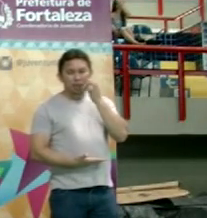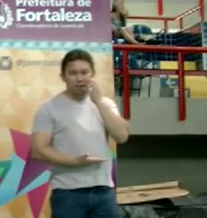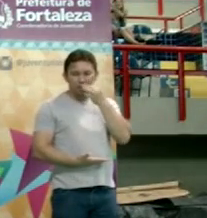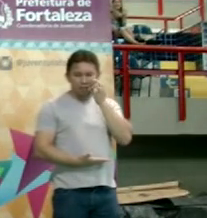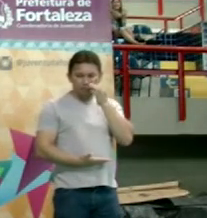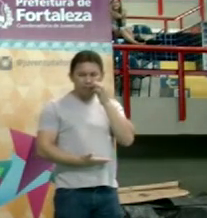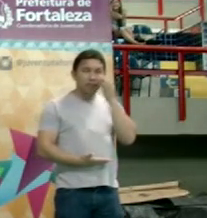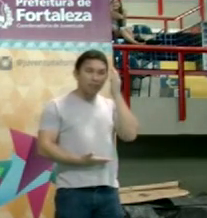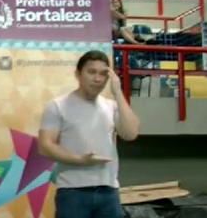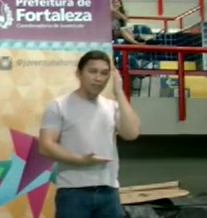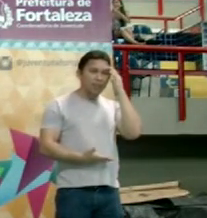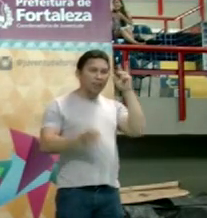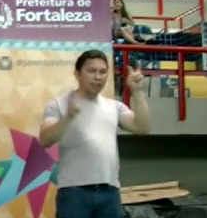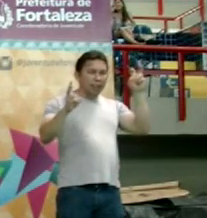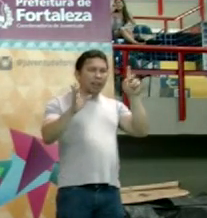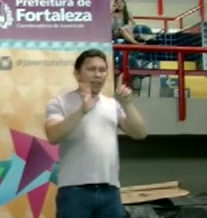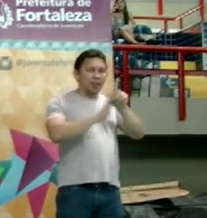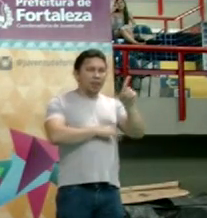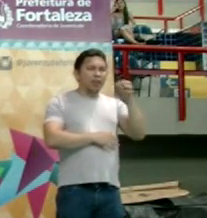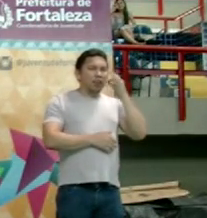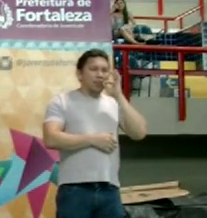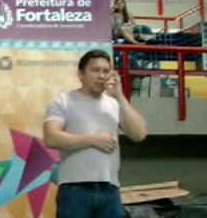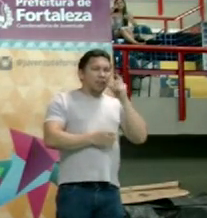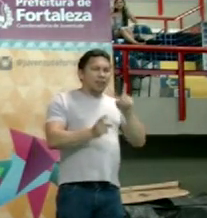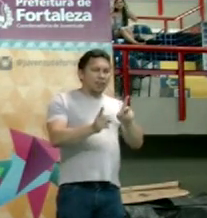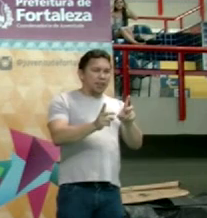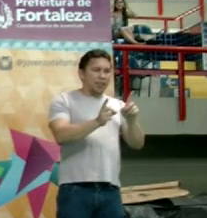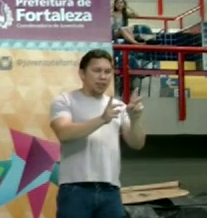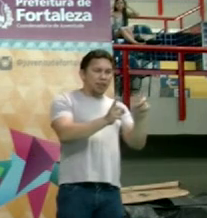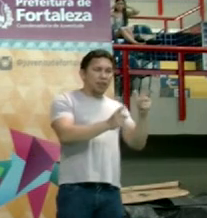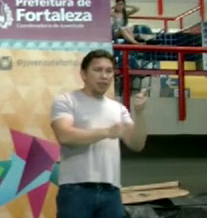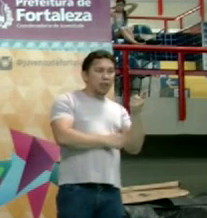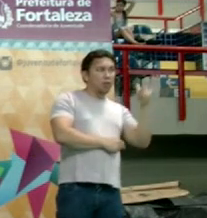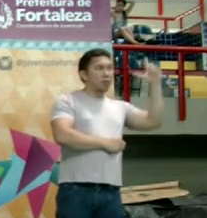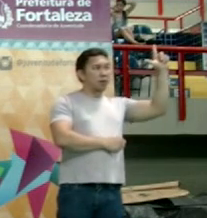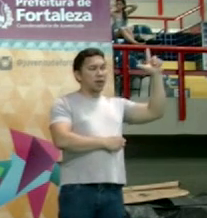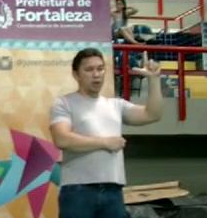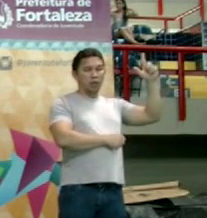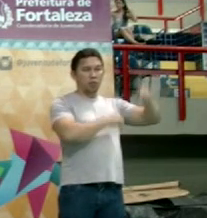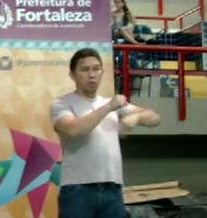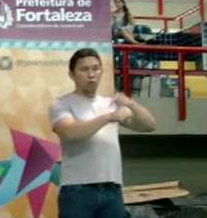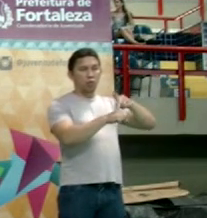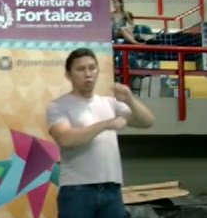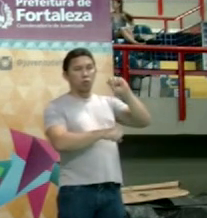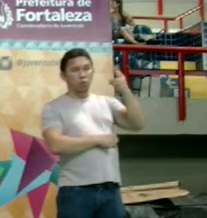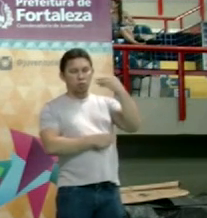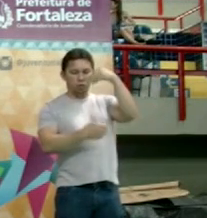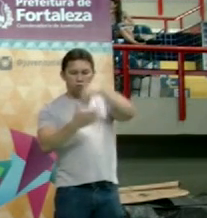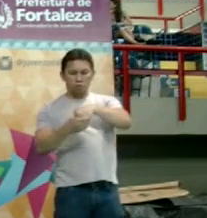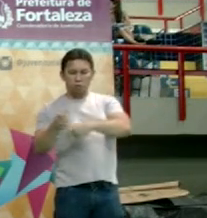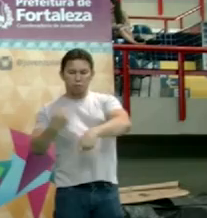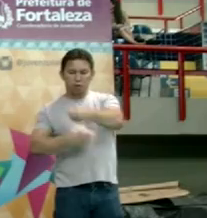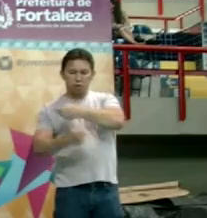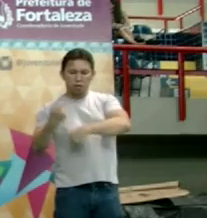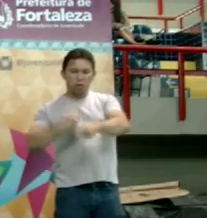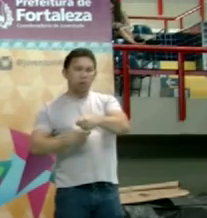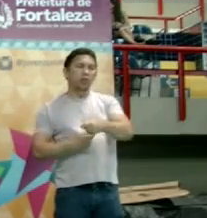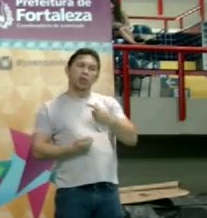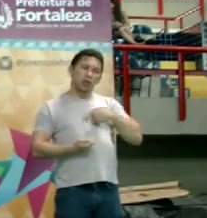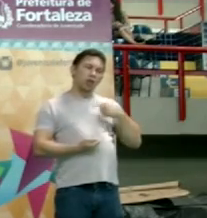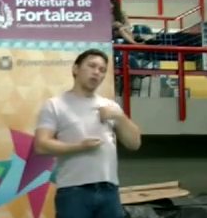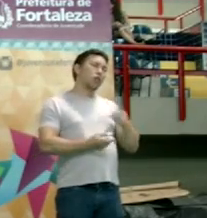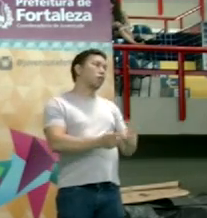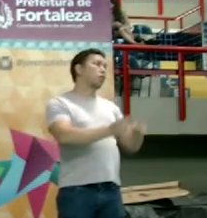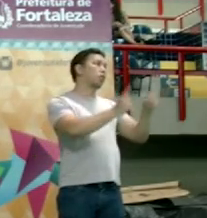café, eu estou entendendo que a pergunta é sobre o café. O café era vendido para outros países ou para o comércio interno? Outros